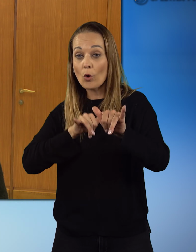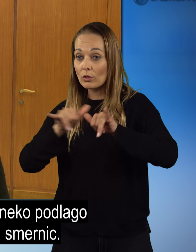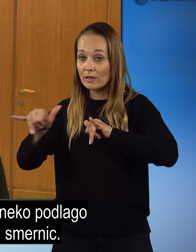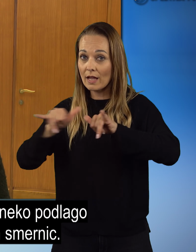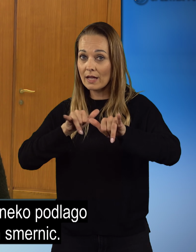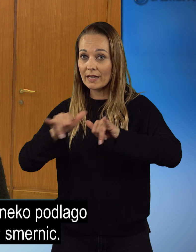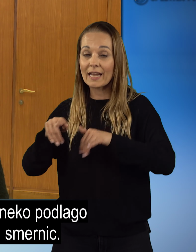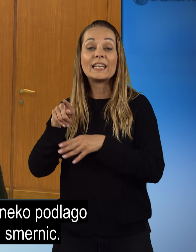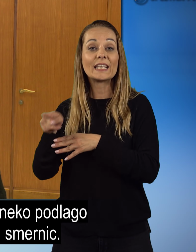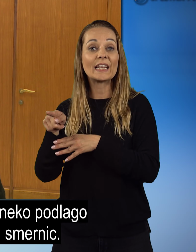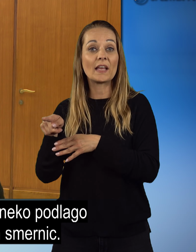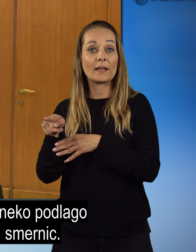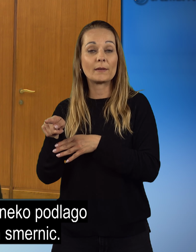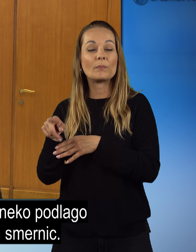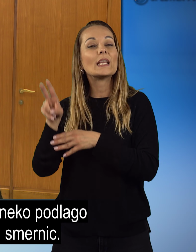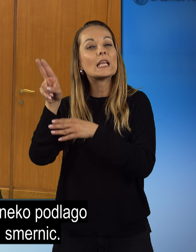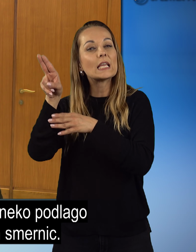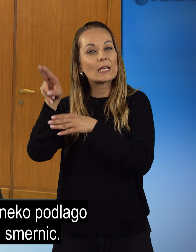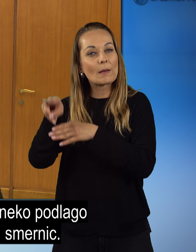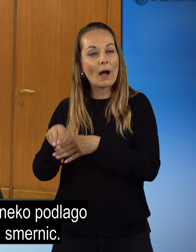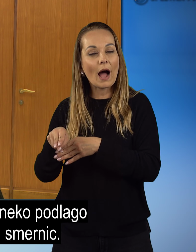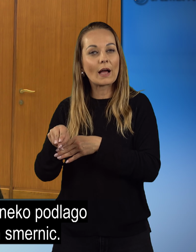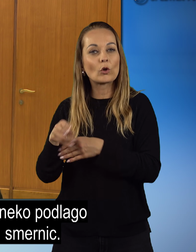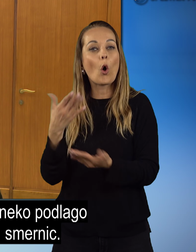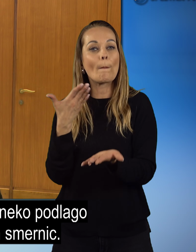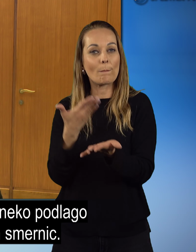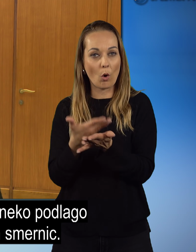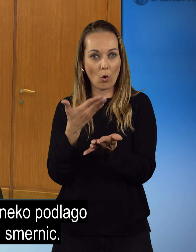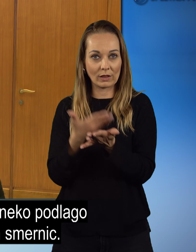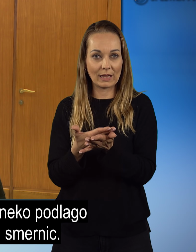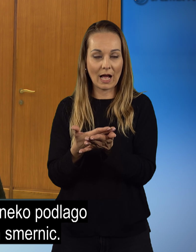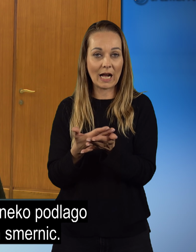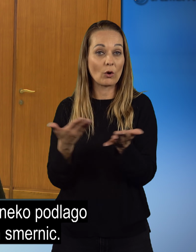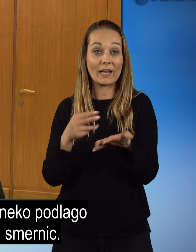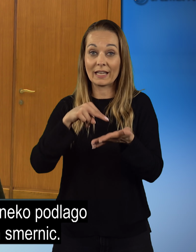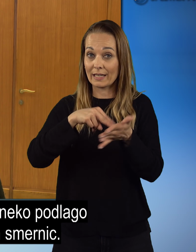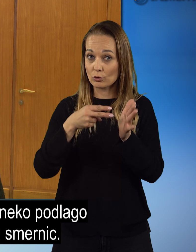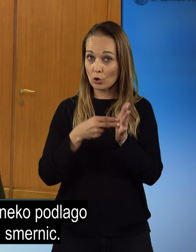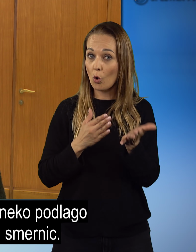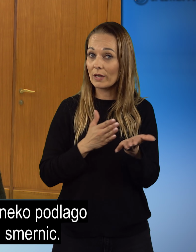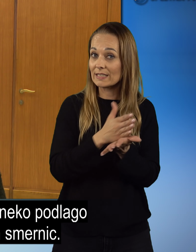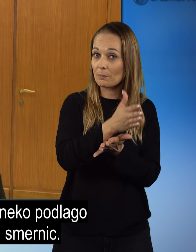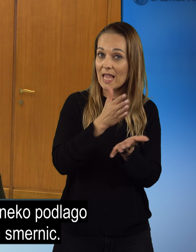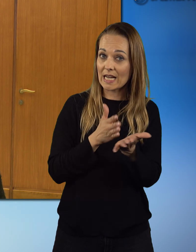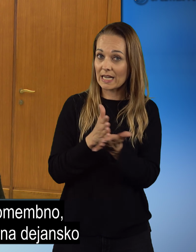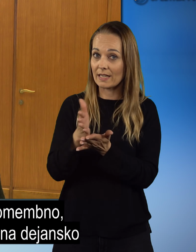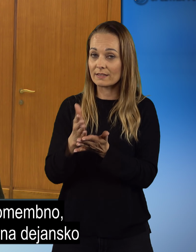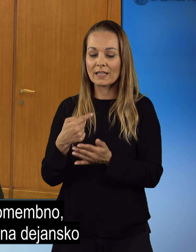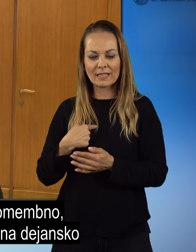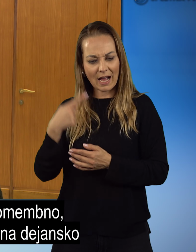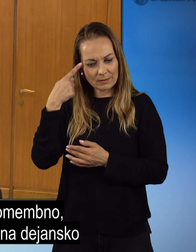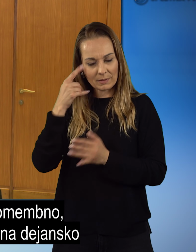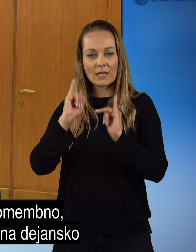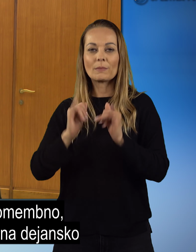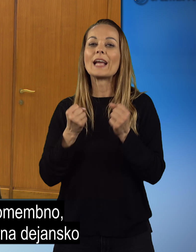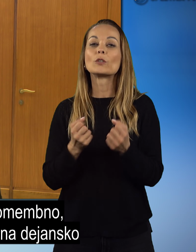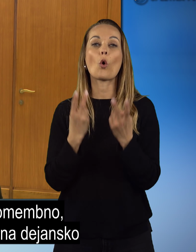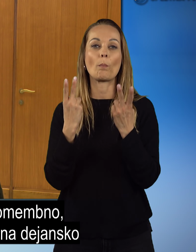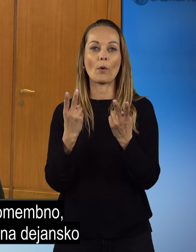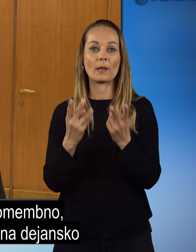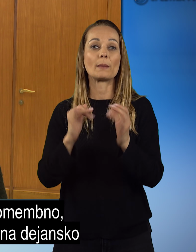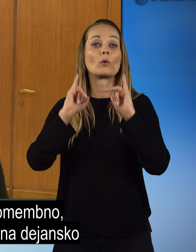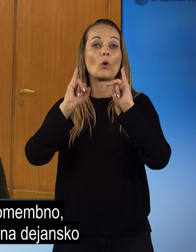teren, ki pravzaprav imajo podlago nekih strokovnih smernic. Zdi se mi zelo